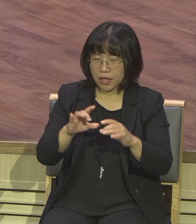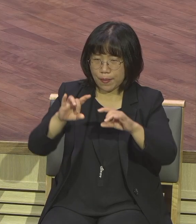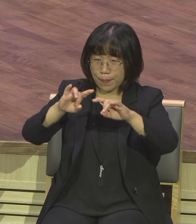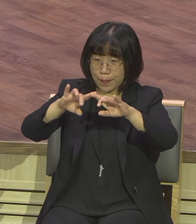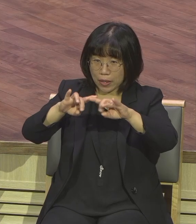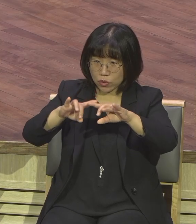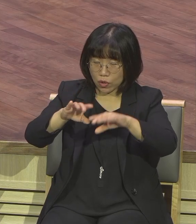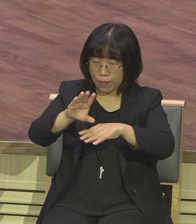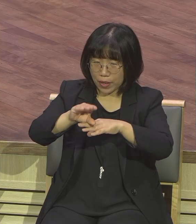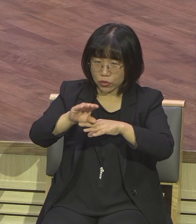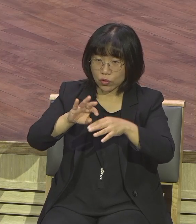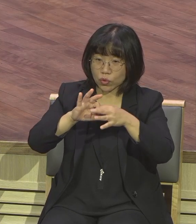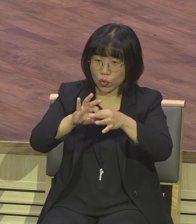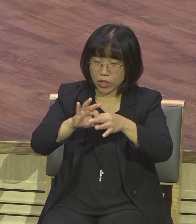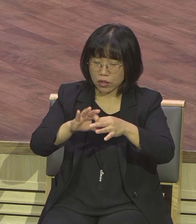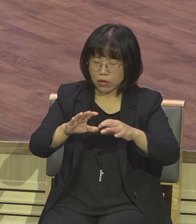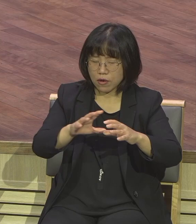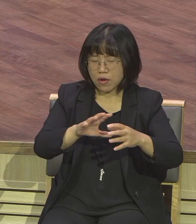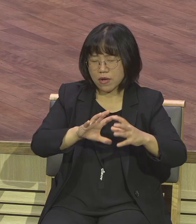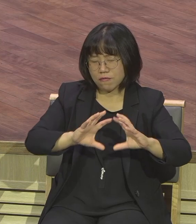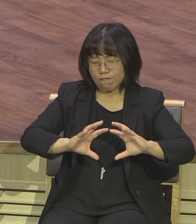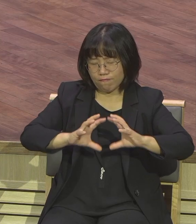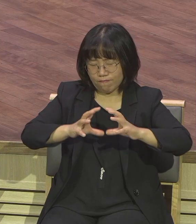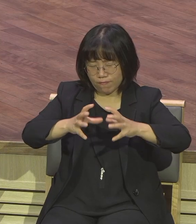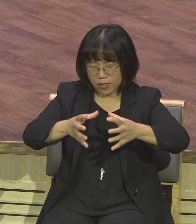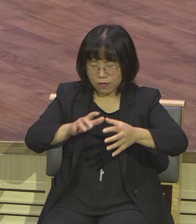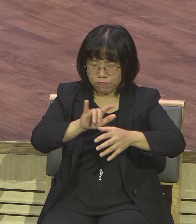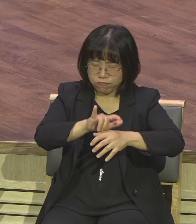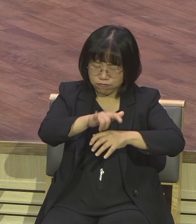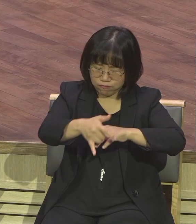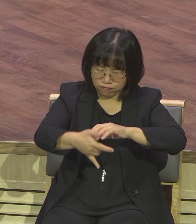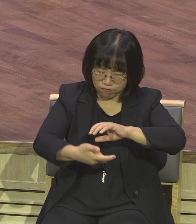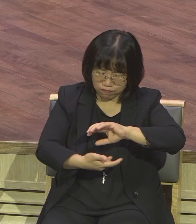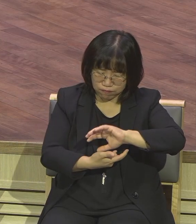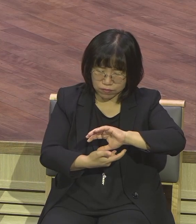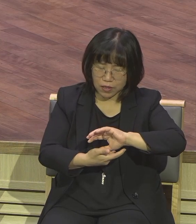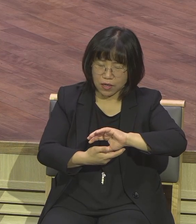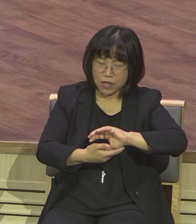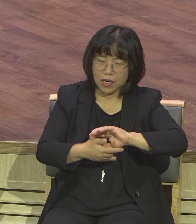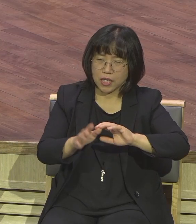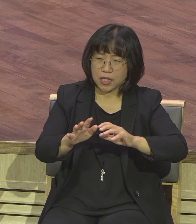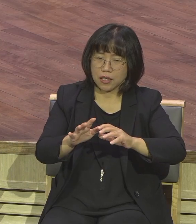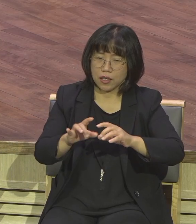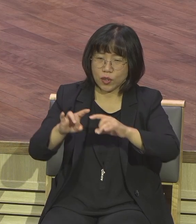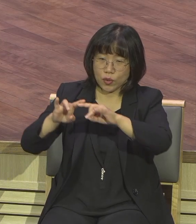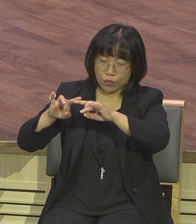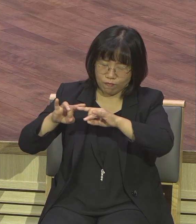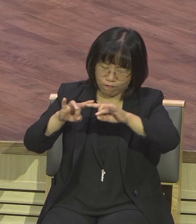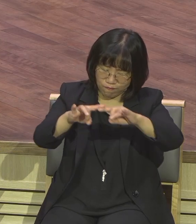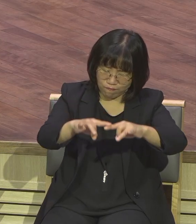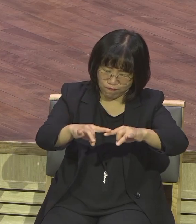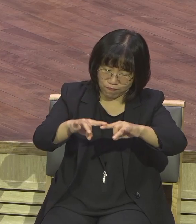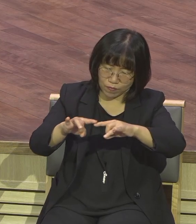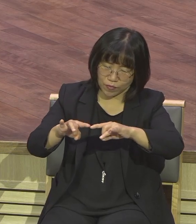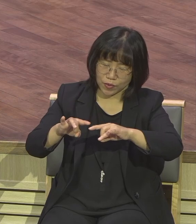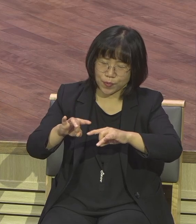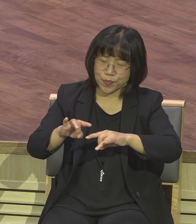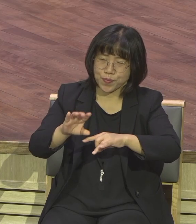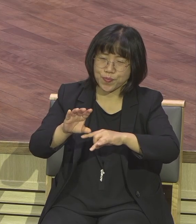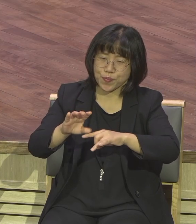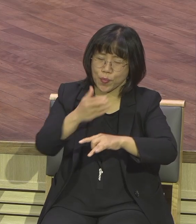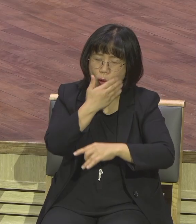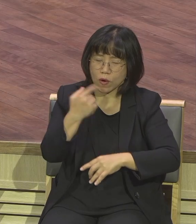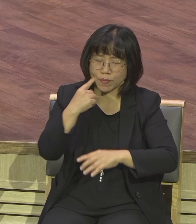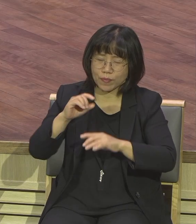전역에 복음이 전개되게 하시고 이정근 장제, 요나스, 마르코스, 안드레스 목사의 방송을 통해 아프리카, 남미, 유럽, 모슬림 전역에 복음이 전개되게